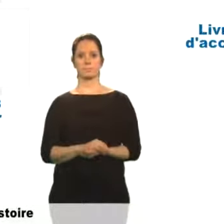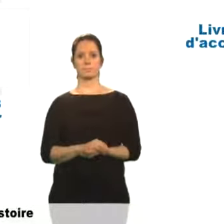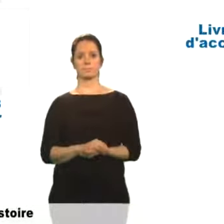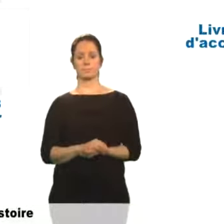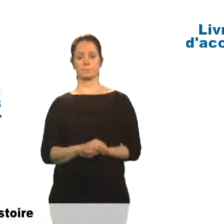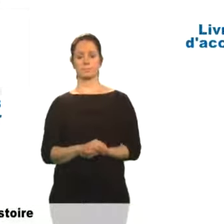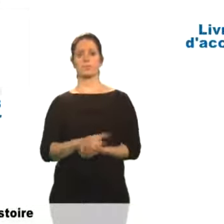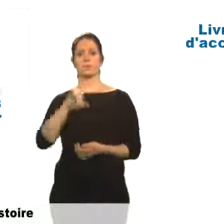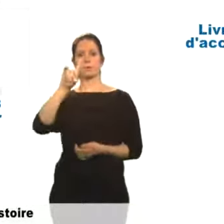Annecy, 2003.